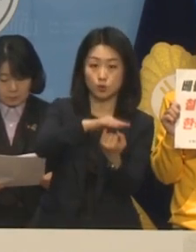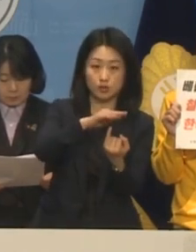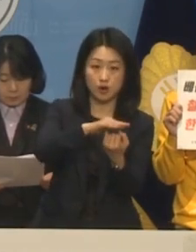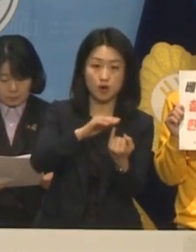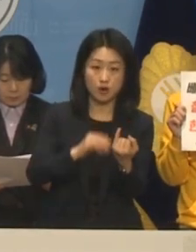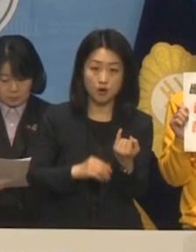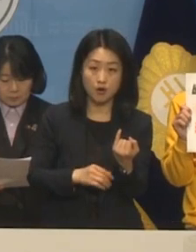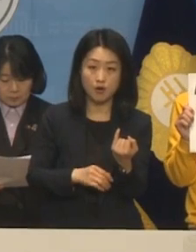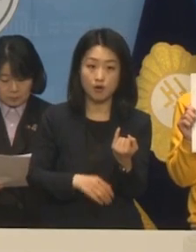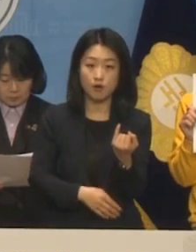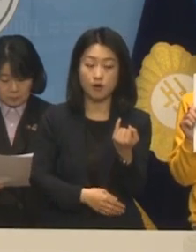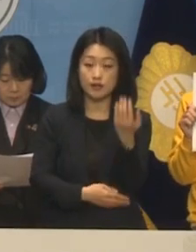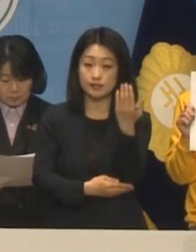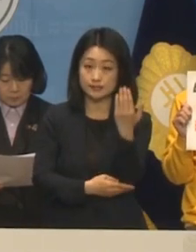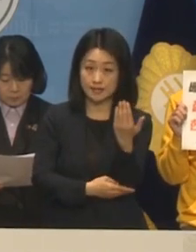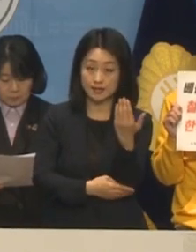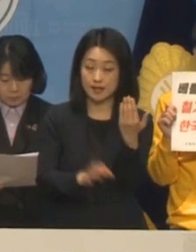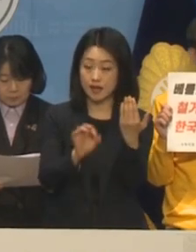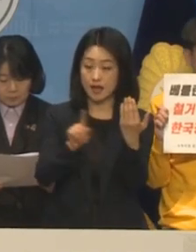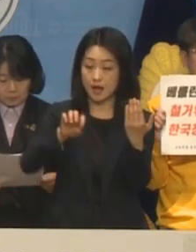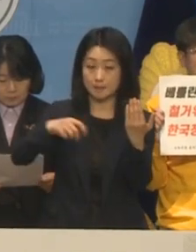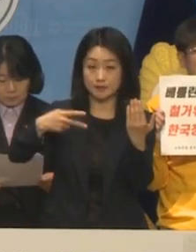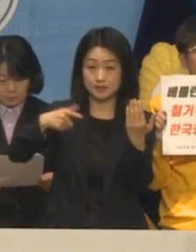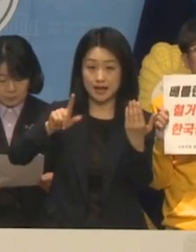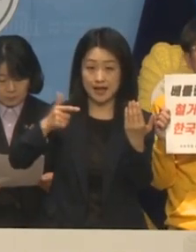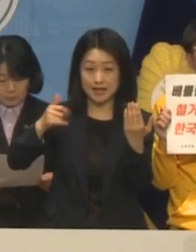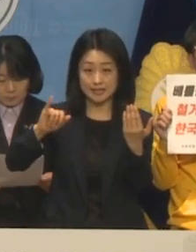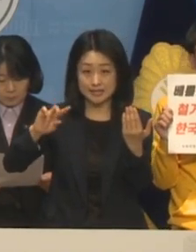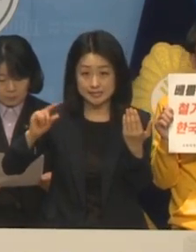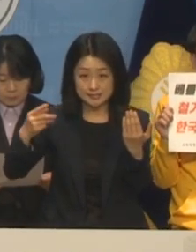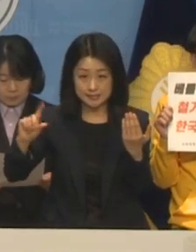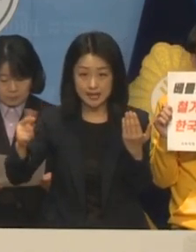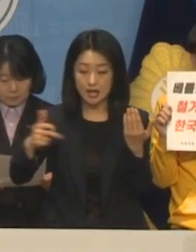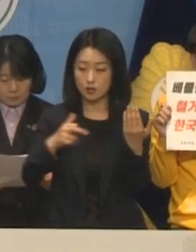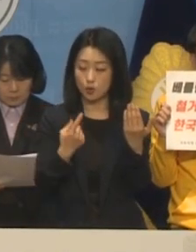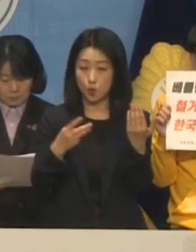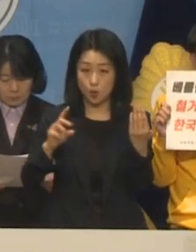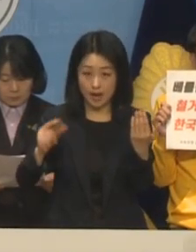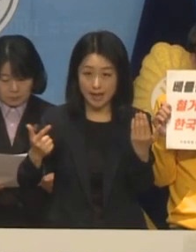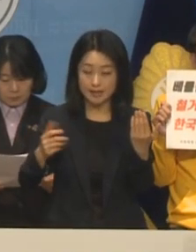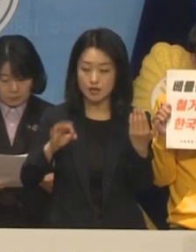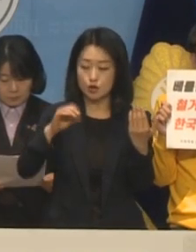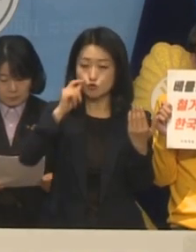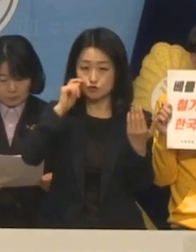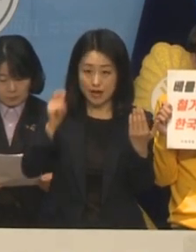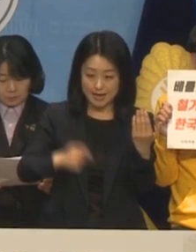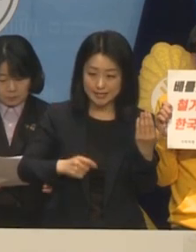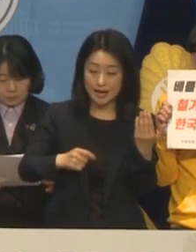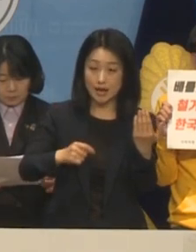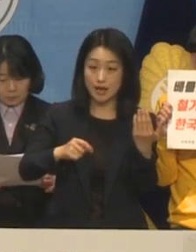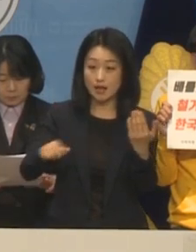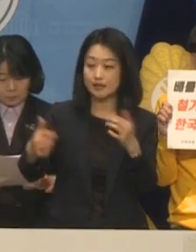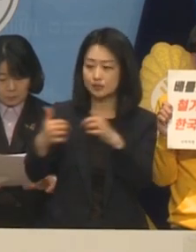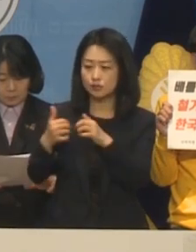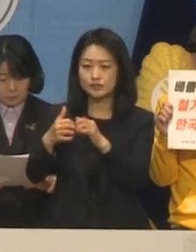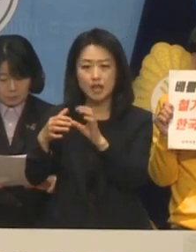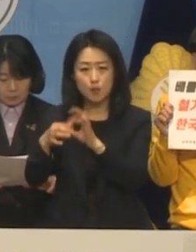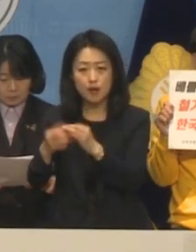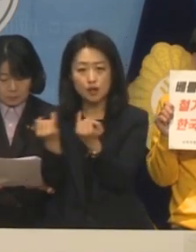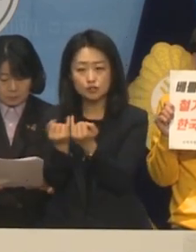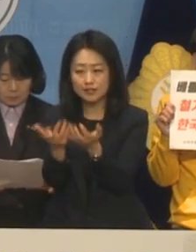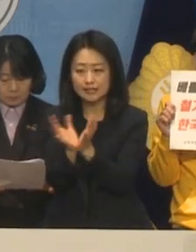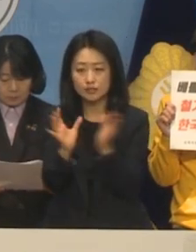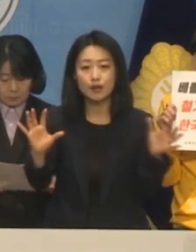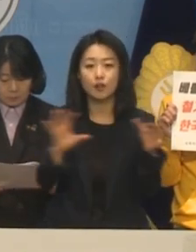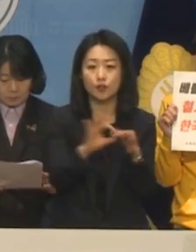소녀상은 현재 아프가니스탄, 수단, 콩고, 우크라이나 등 분쟁 지역의 여성 단체들과 연대를